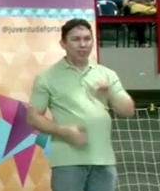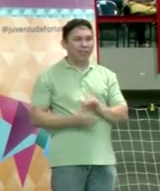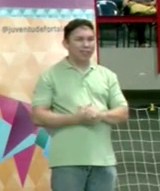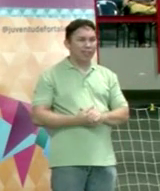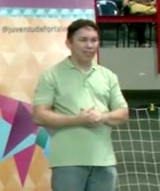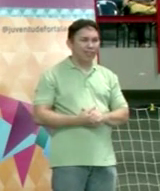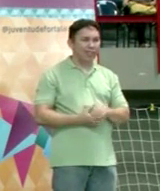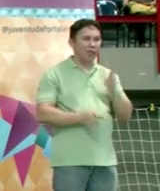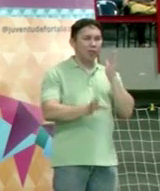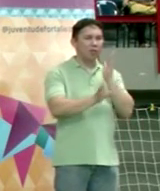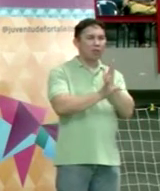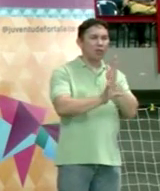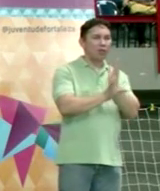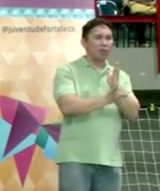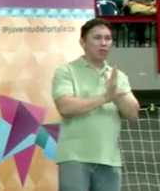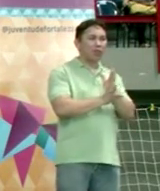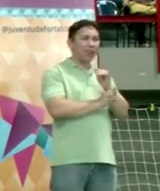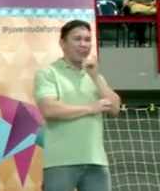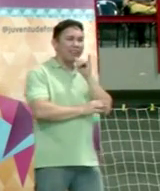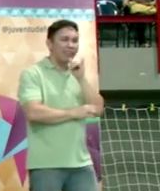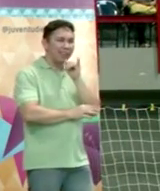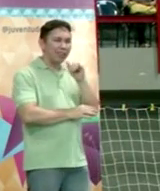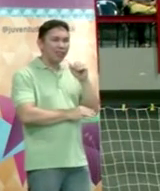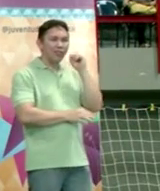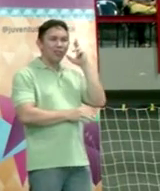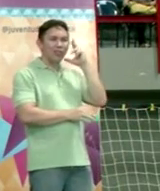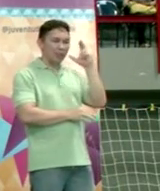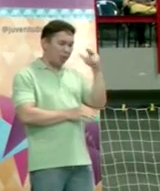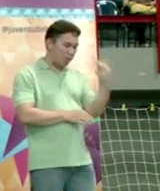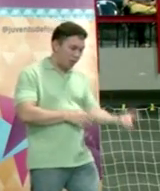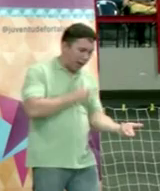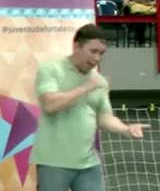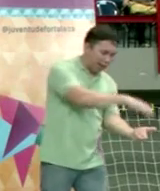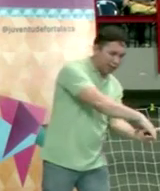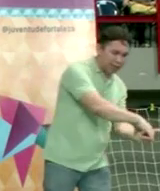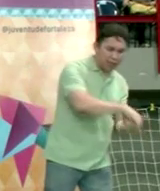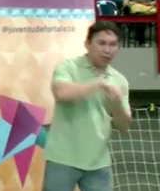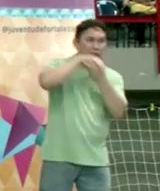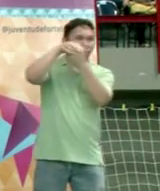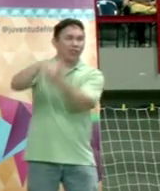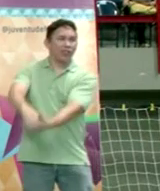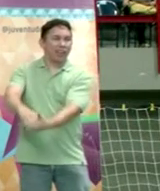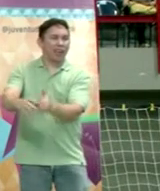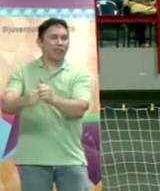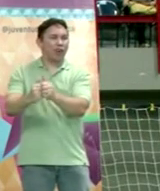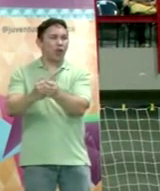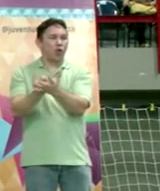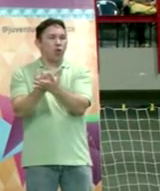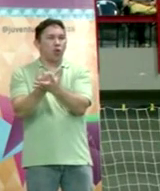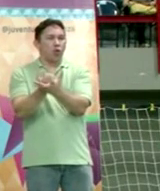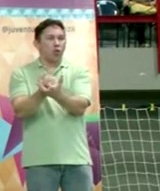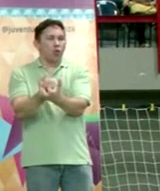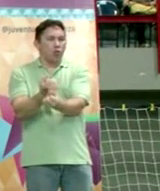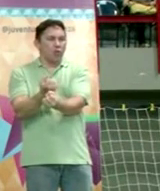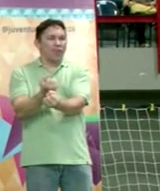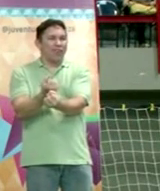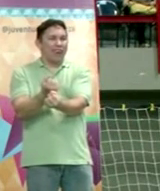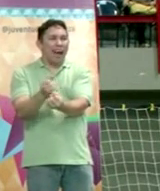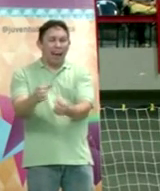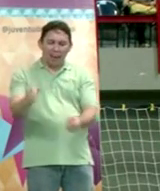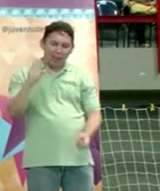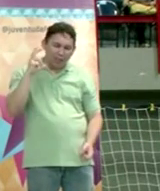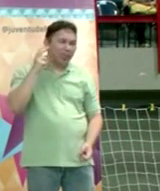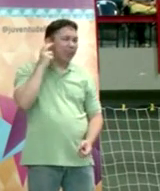de arroz. Porque o arroz faz o quê? Tira toda a umidade. Aí, o que é que ocorre? Você poderia salvar o